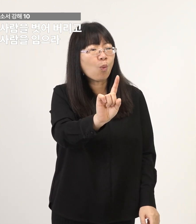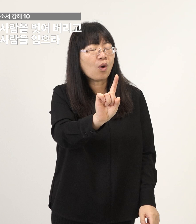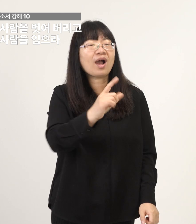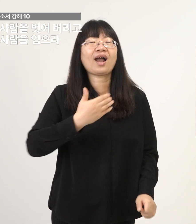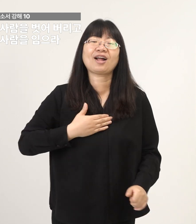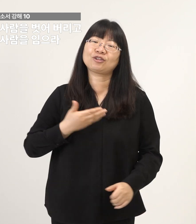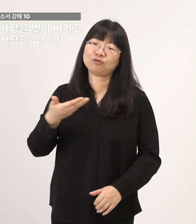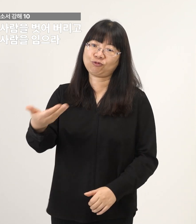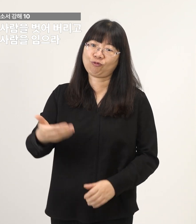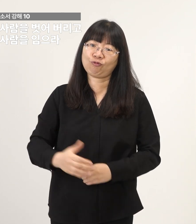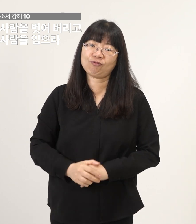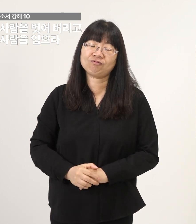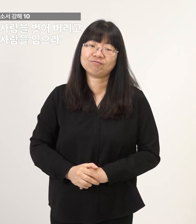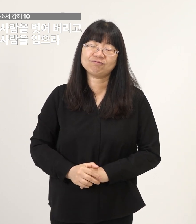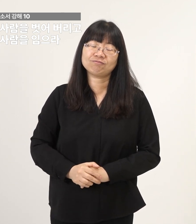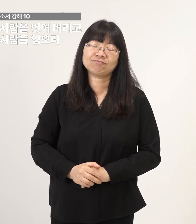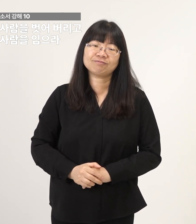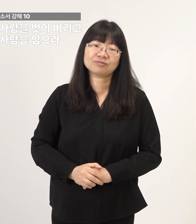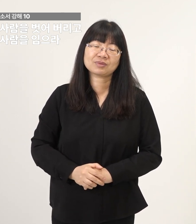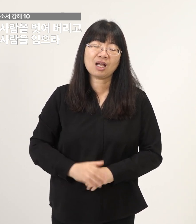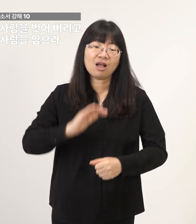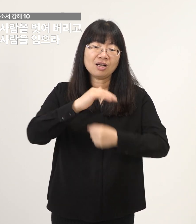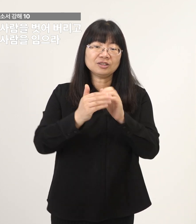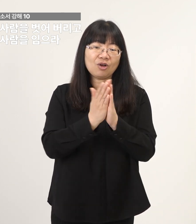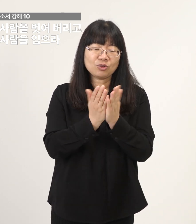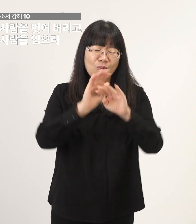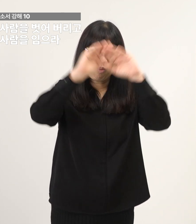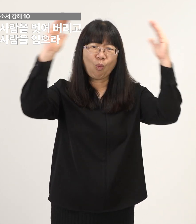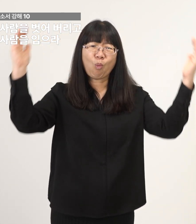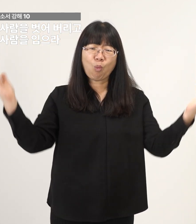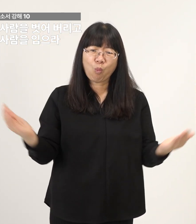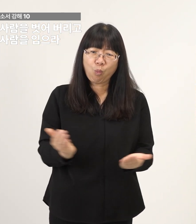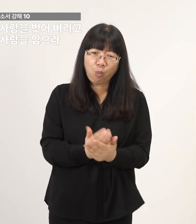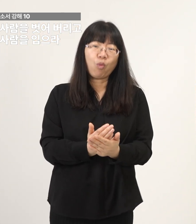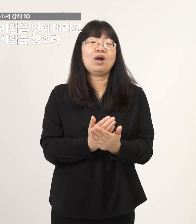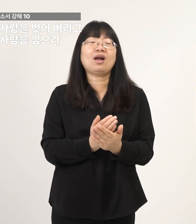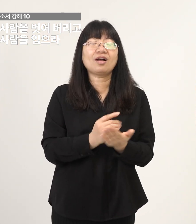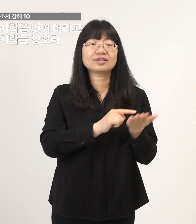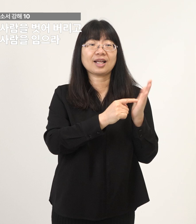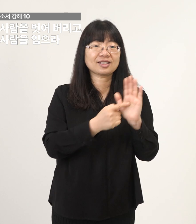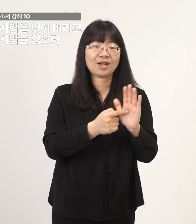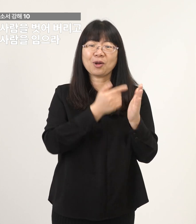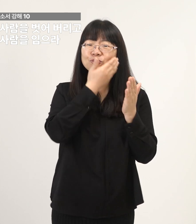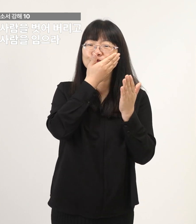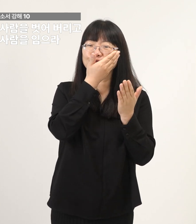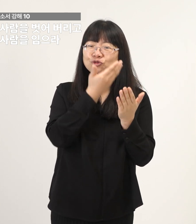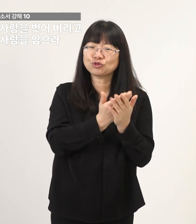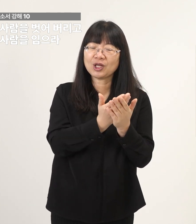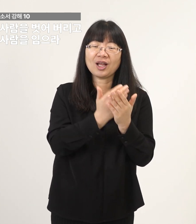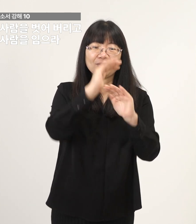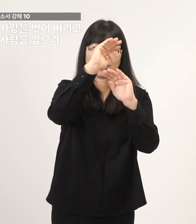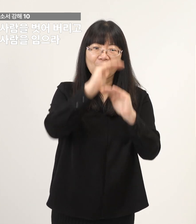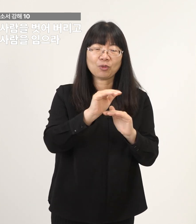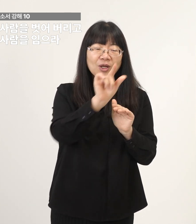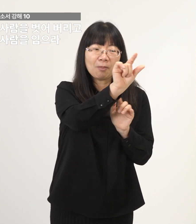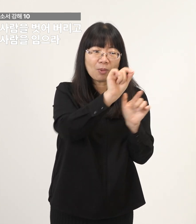가지 성경의 전반에 걸친 굵은 몇 가지 이야기를 좀 하겠습니다.